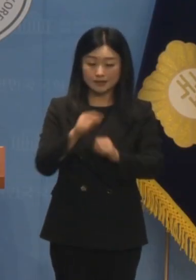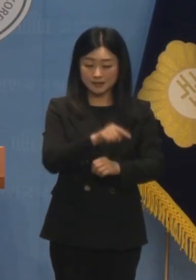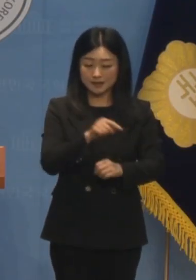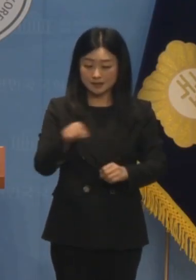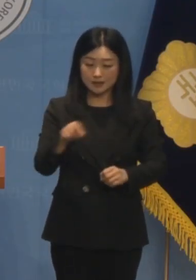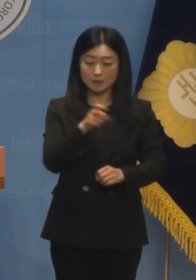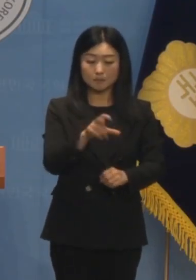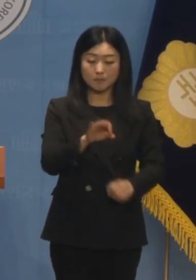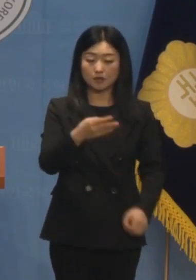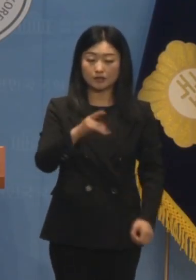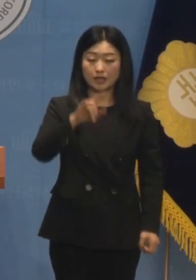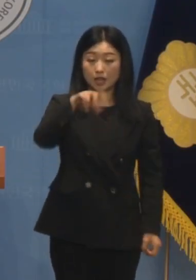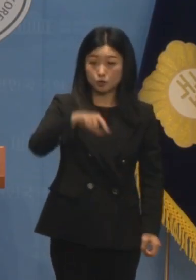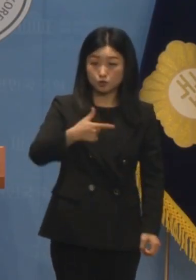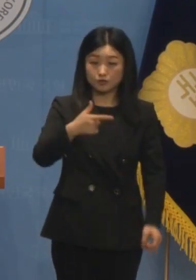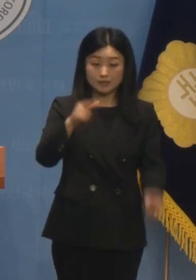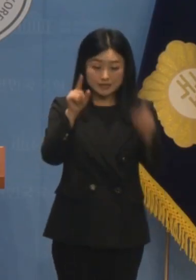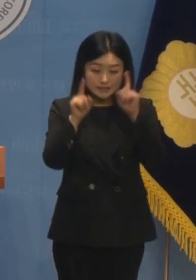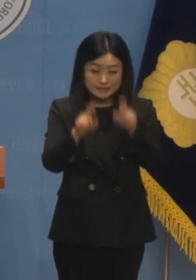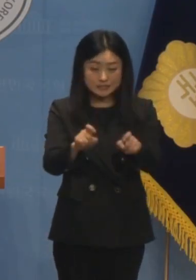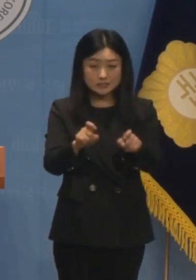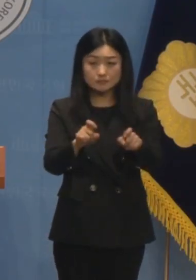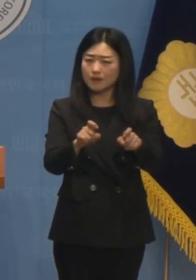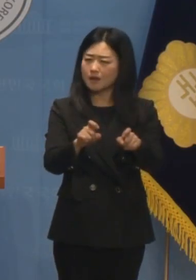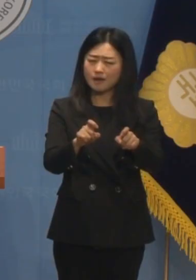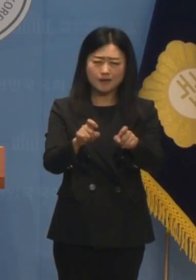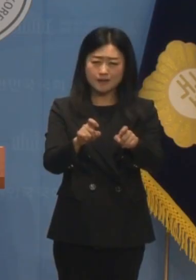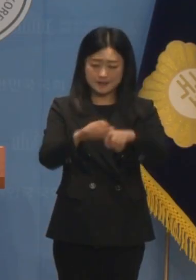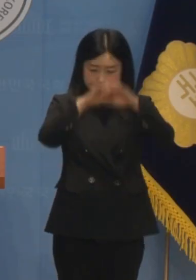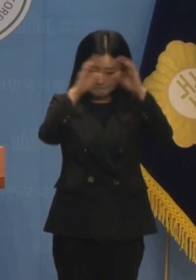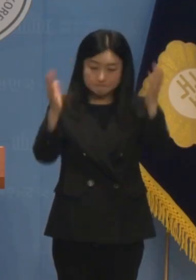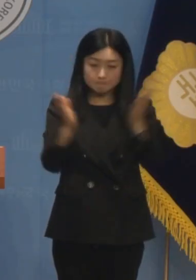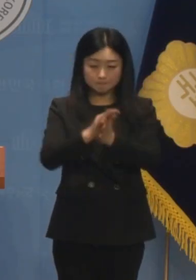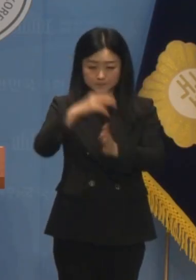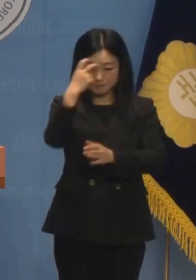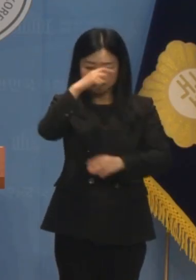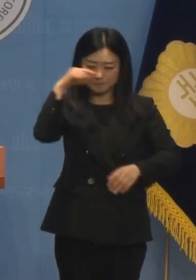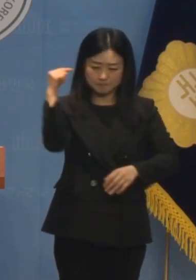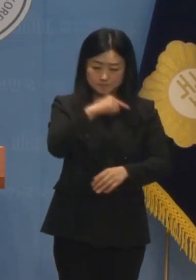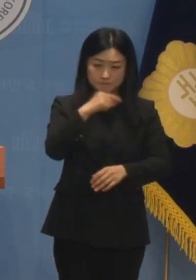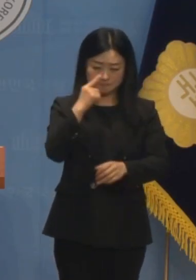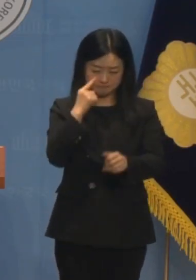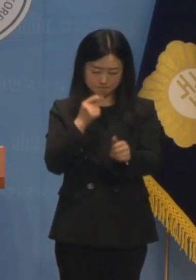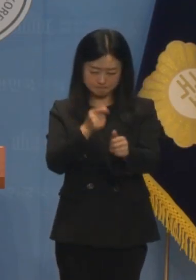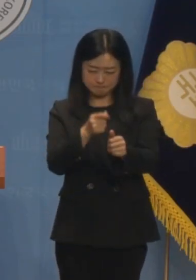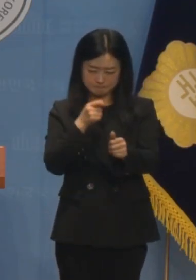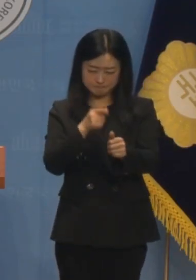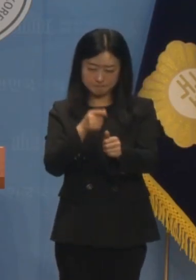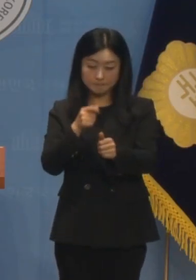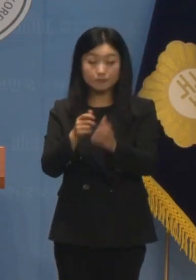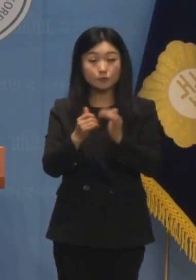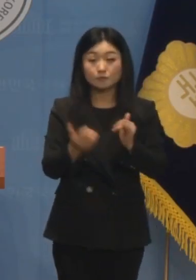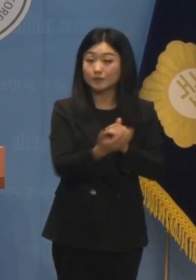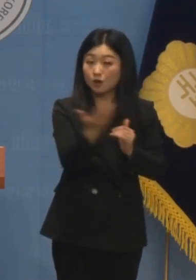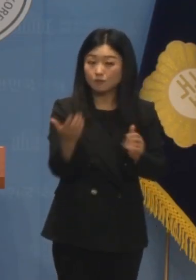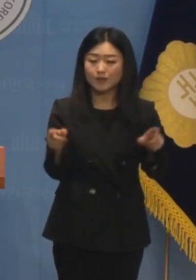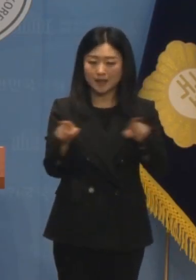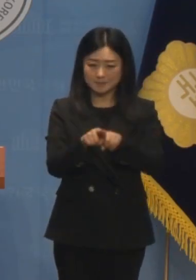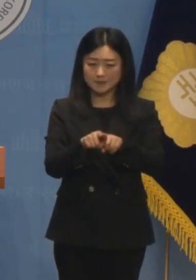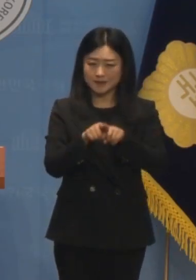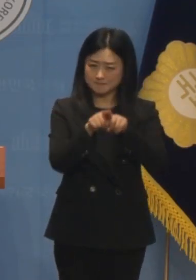명태균 게이트의 의혹이 한 점 남김없이 밝혀질 때까지 국민과 함께할